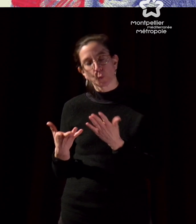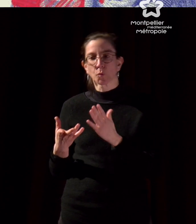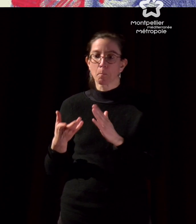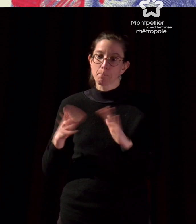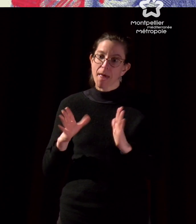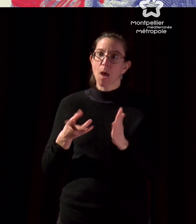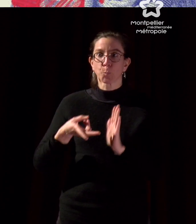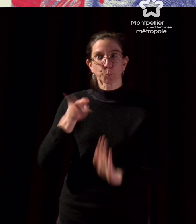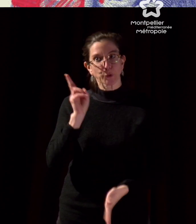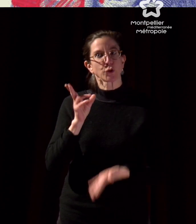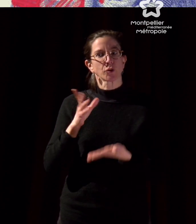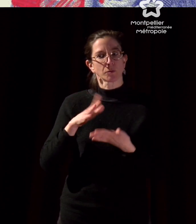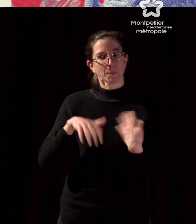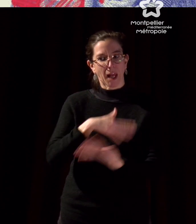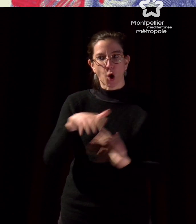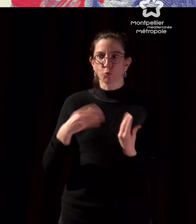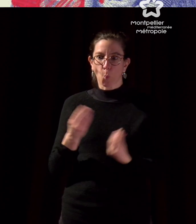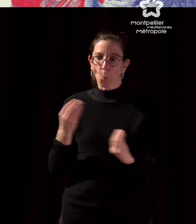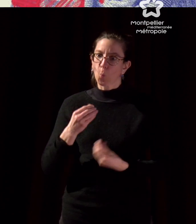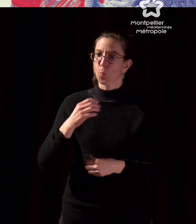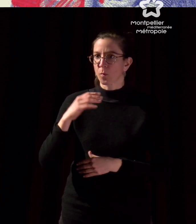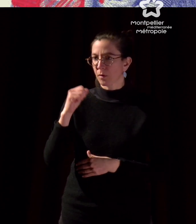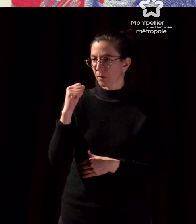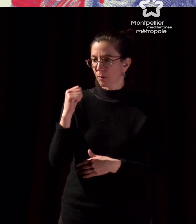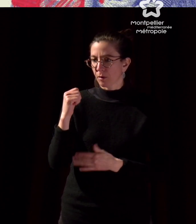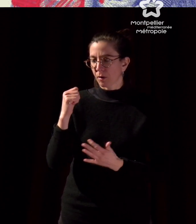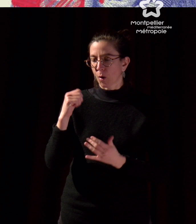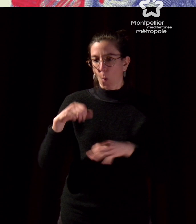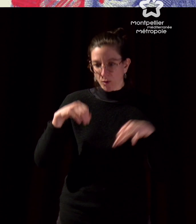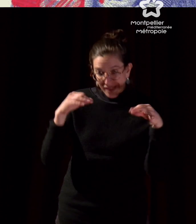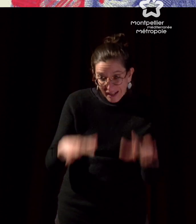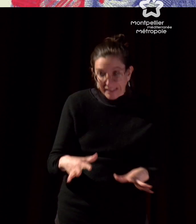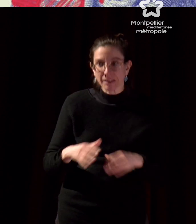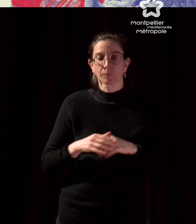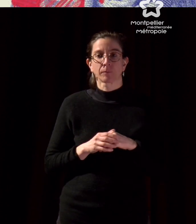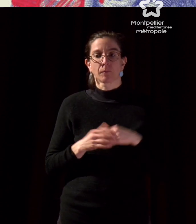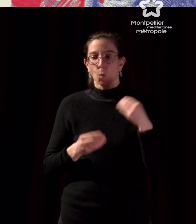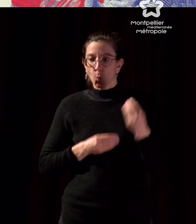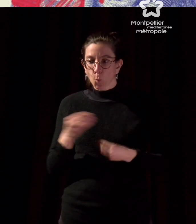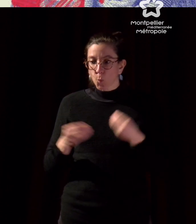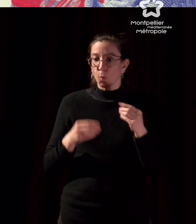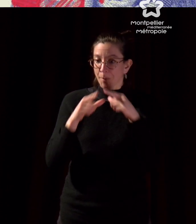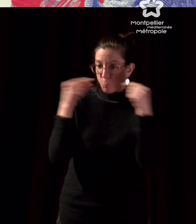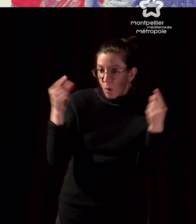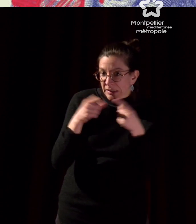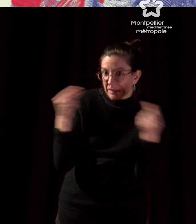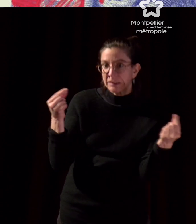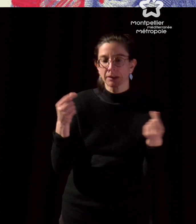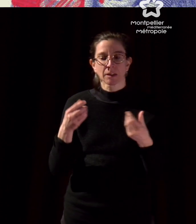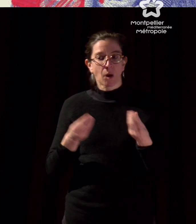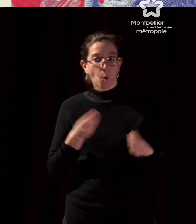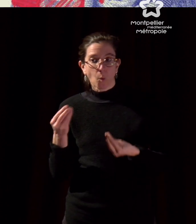populations les Amérindiens d'Australie, les populations de Papouasie-Nouvelle-Guinée et aussi